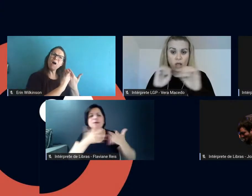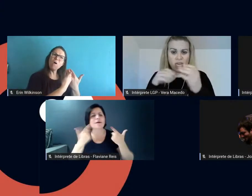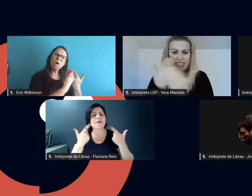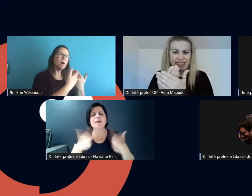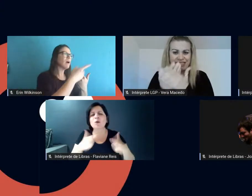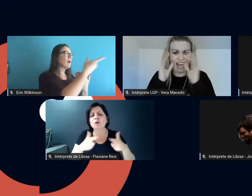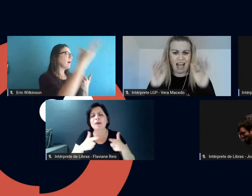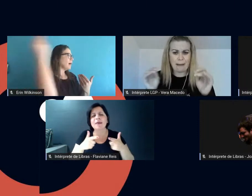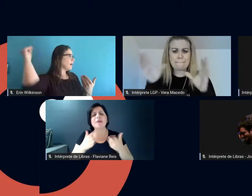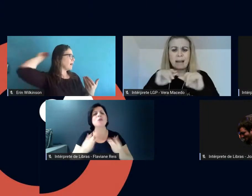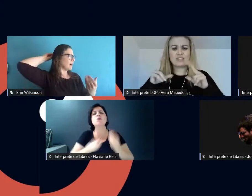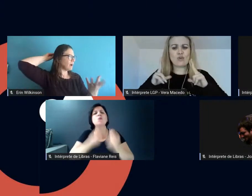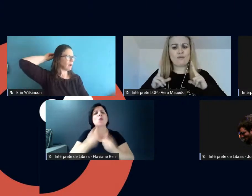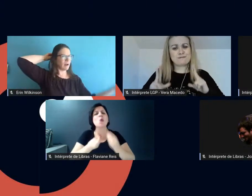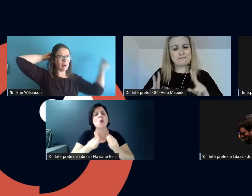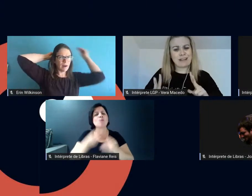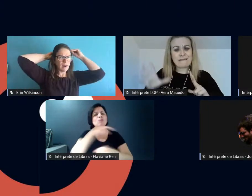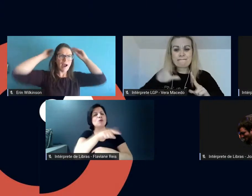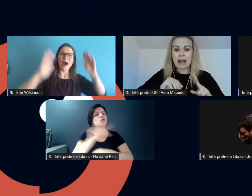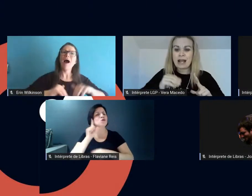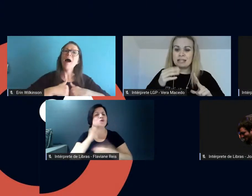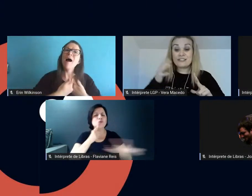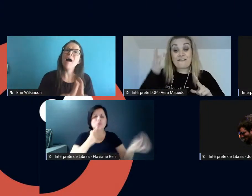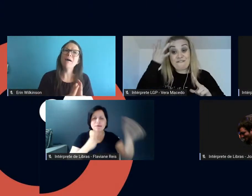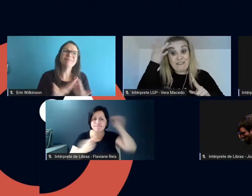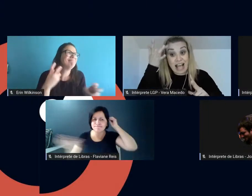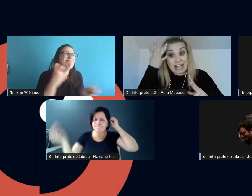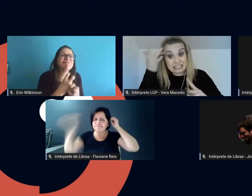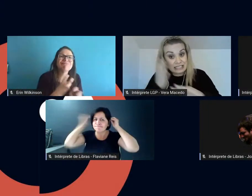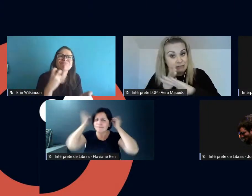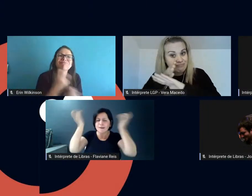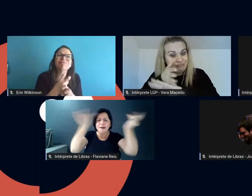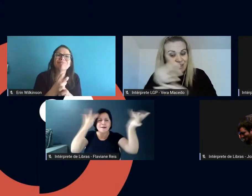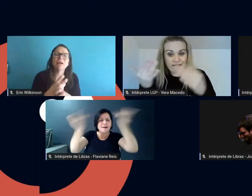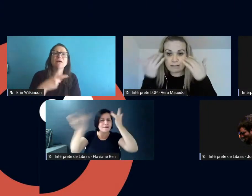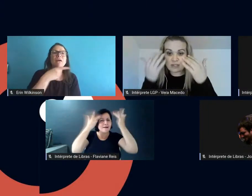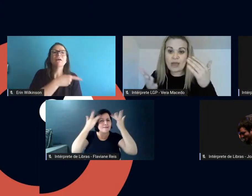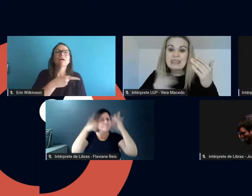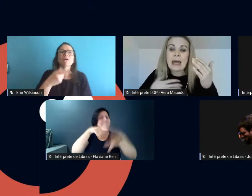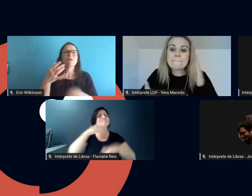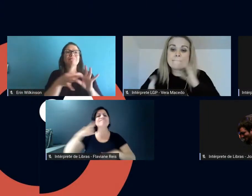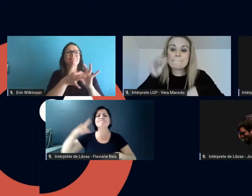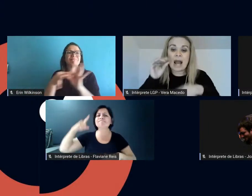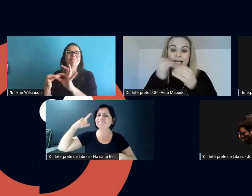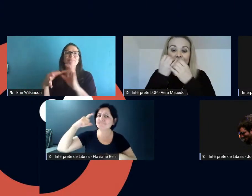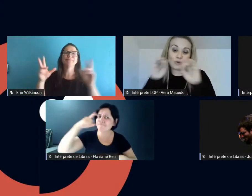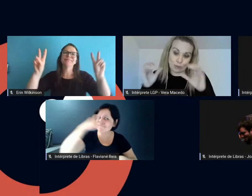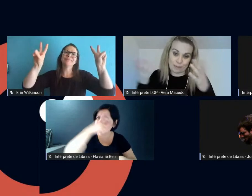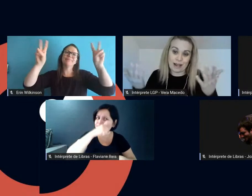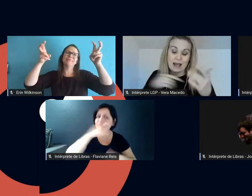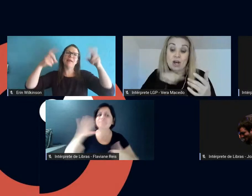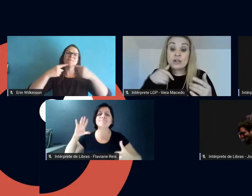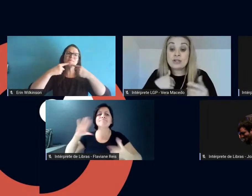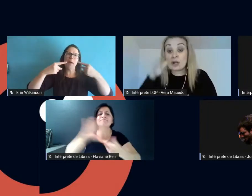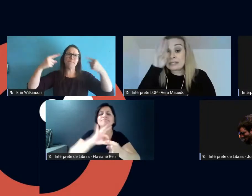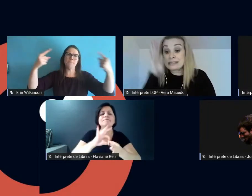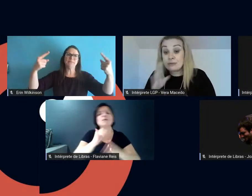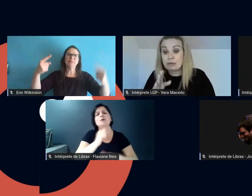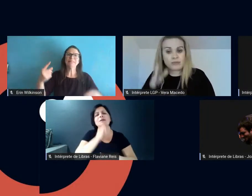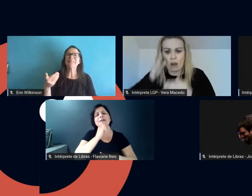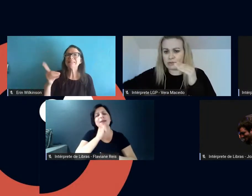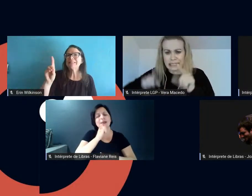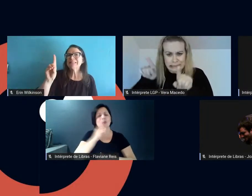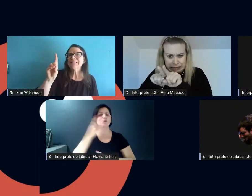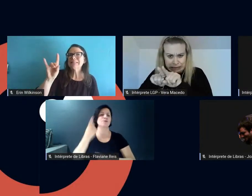bem mais confortável, é muito mais fácil acesso. E nós sabemos que isso não acontece, não